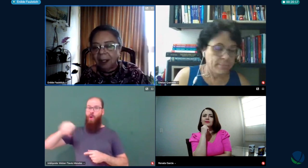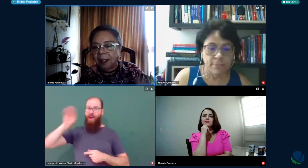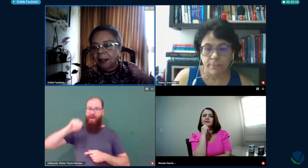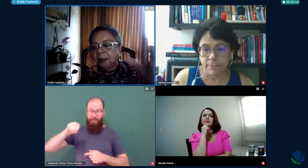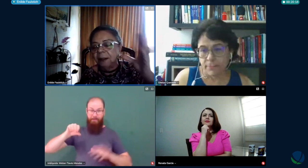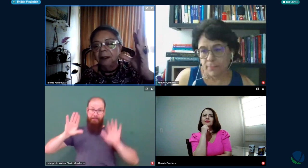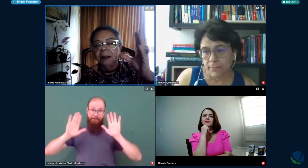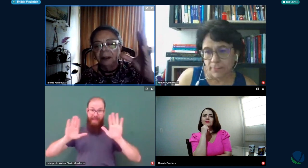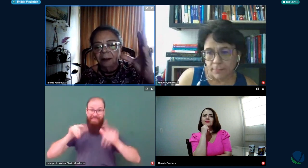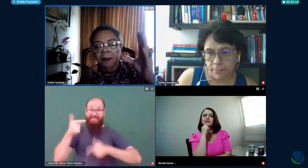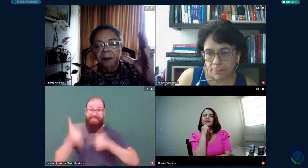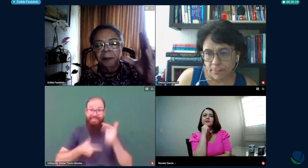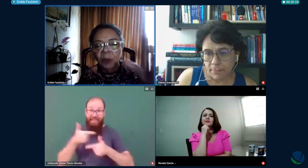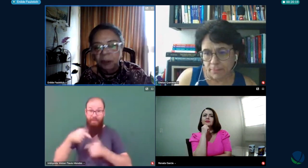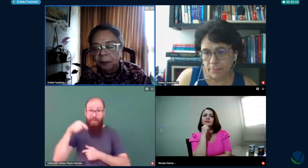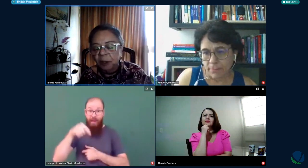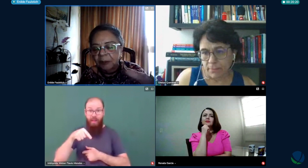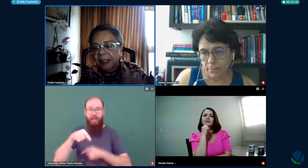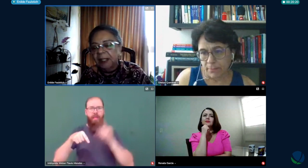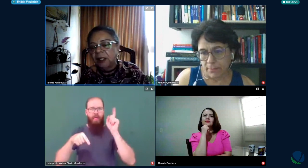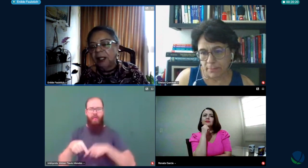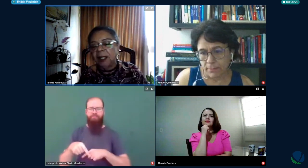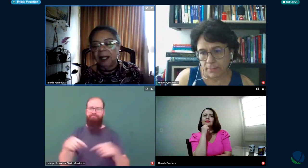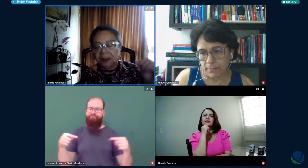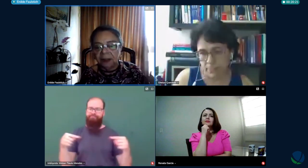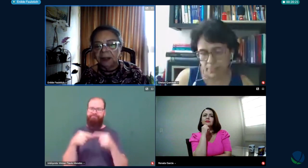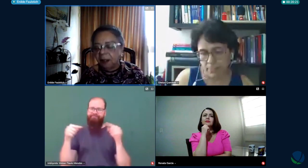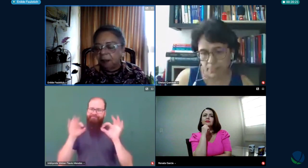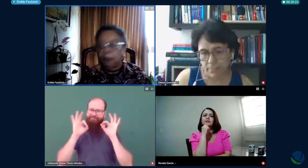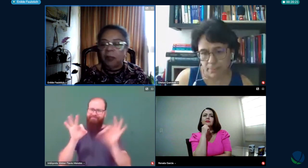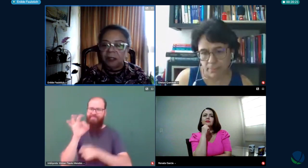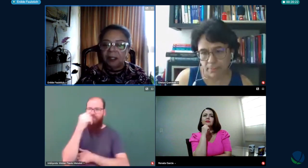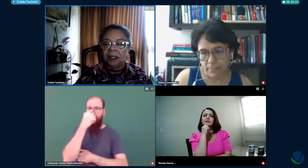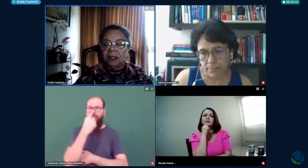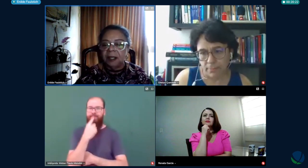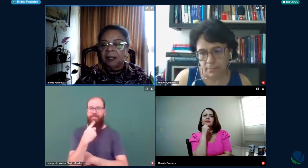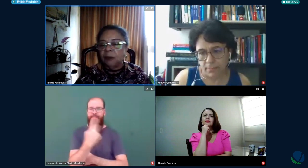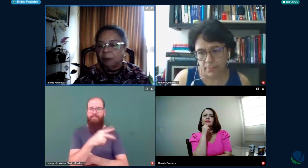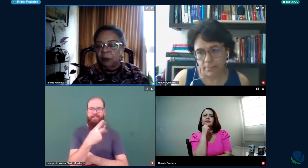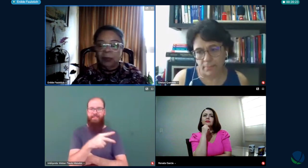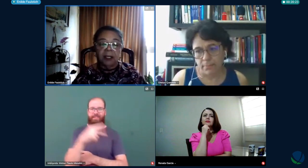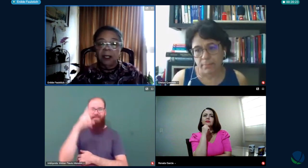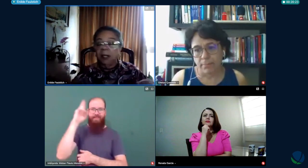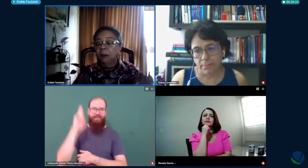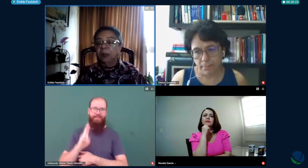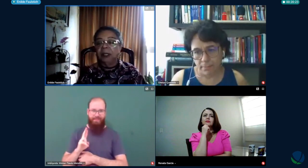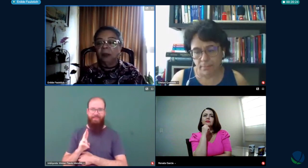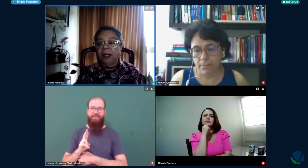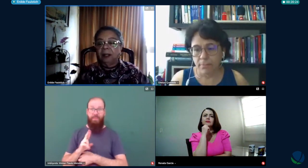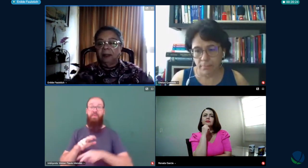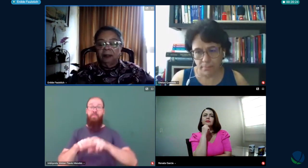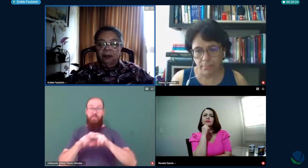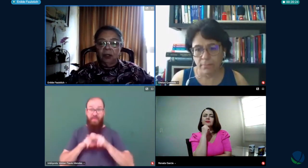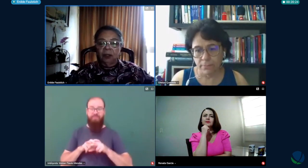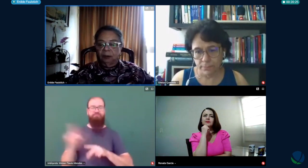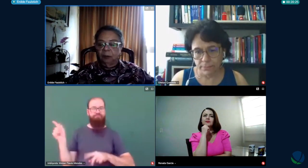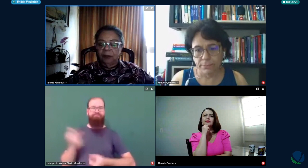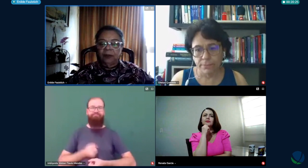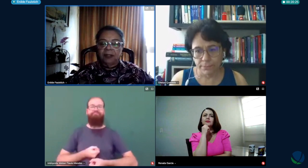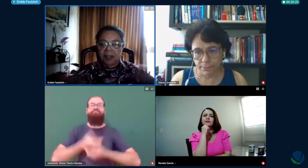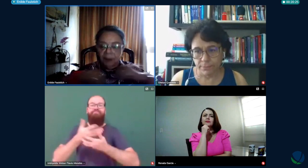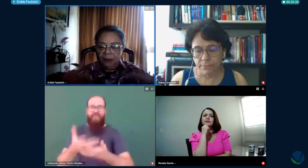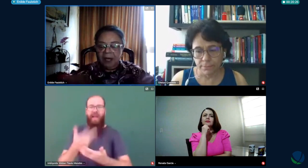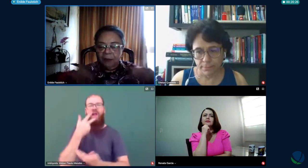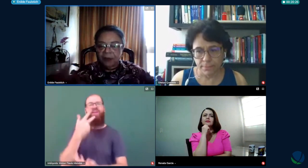a cara, muito próximo da cara de Renata, que por isso ela diz é a língua portuguesa, porque não é só